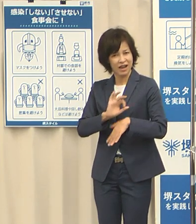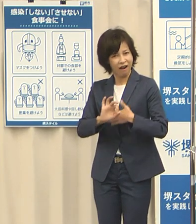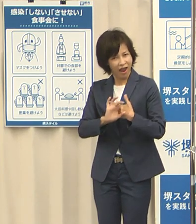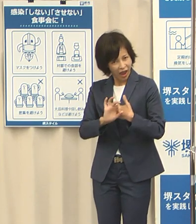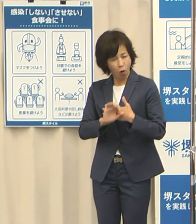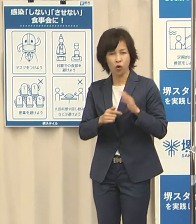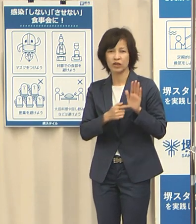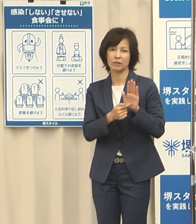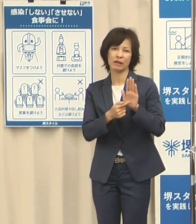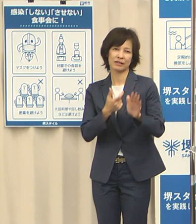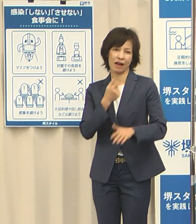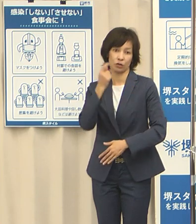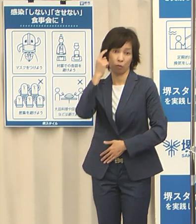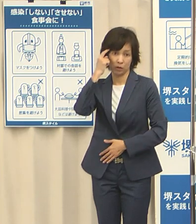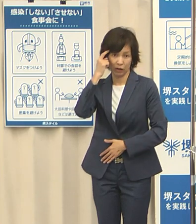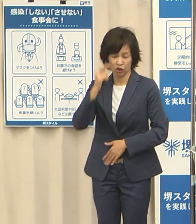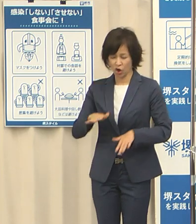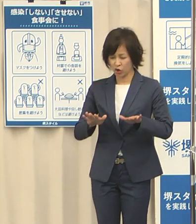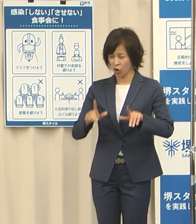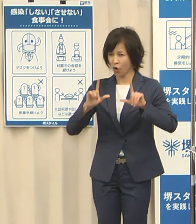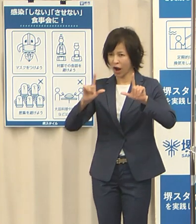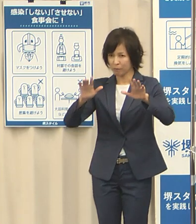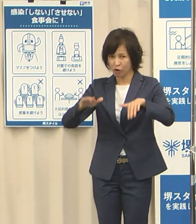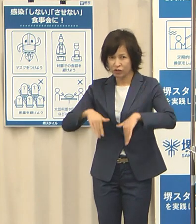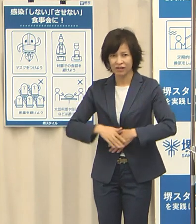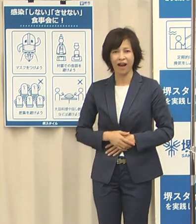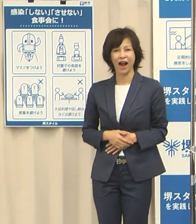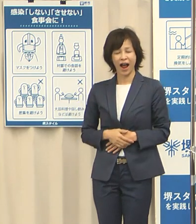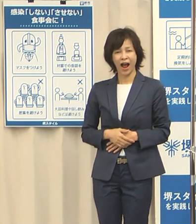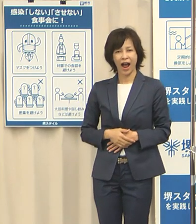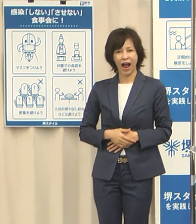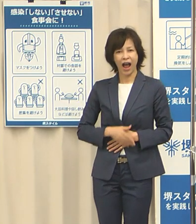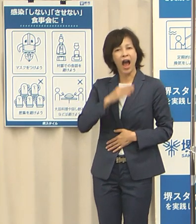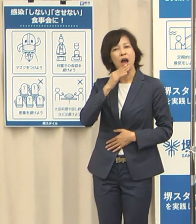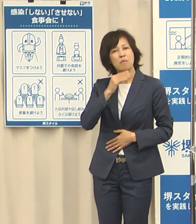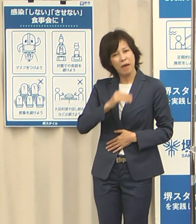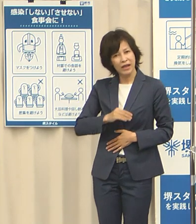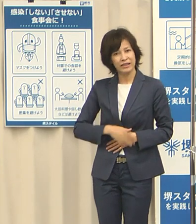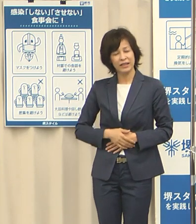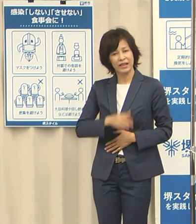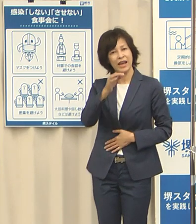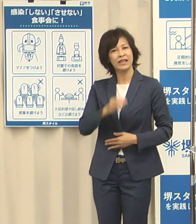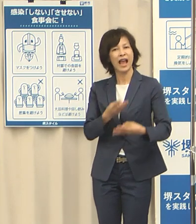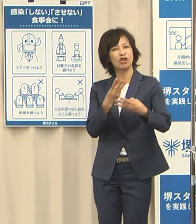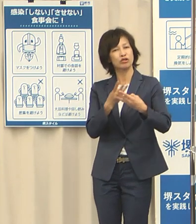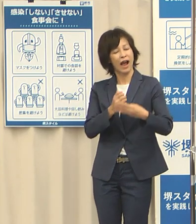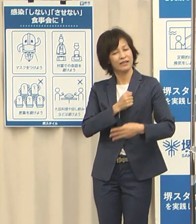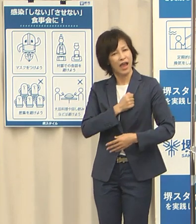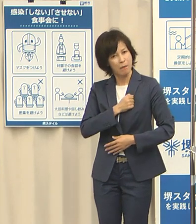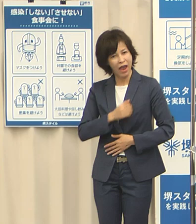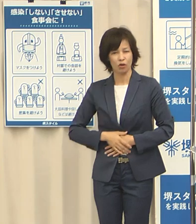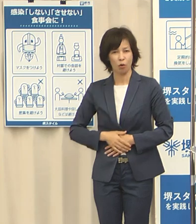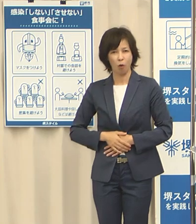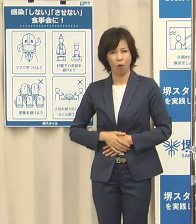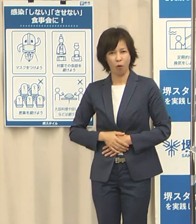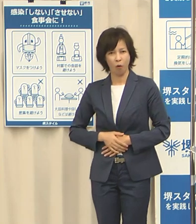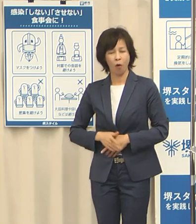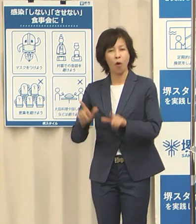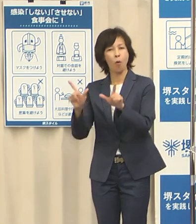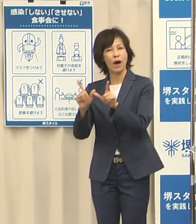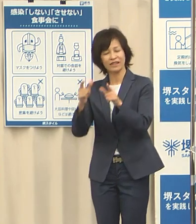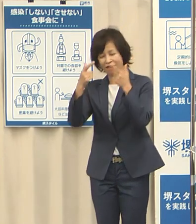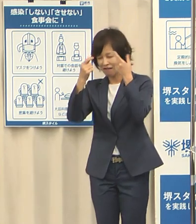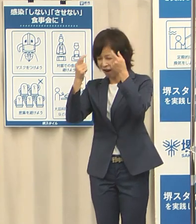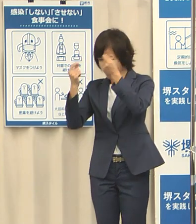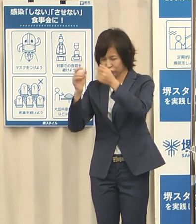。今日発表しました明治安田生命さんと早稲田大学さんがですね、タッグ